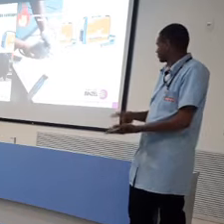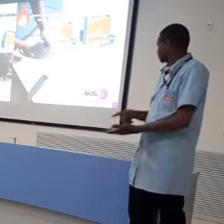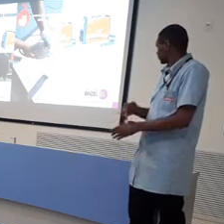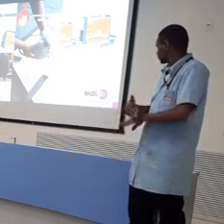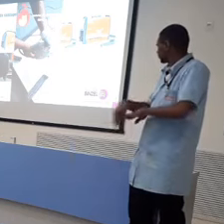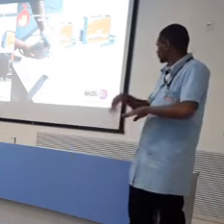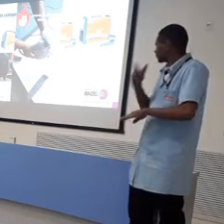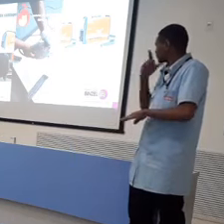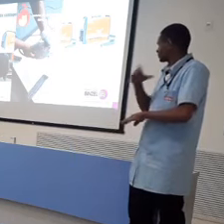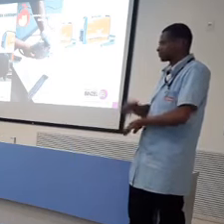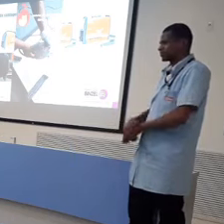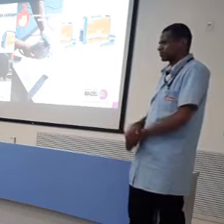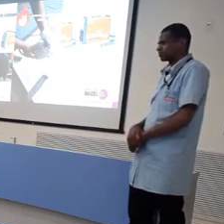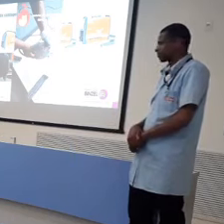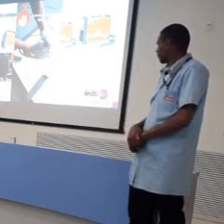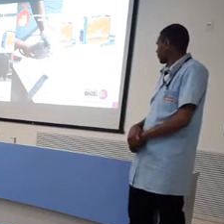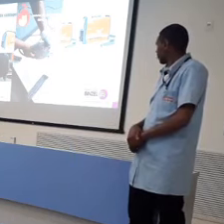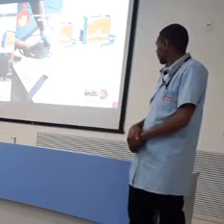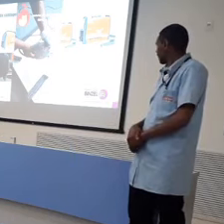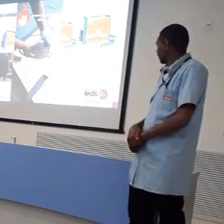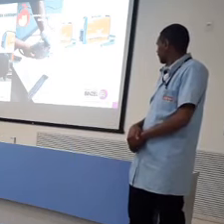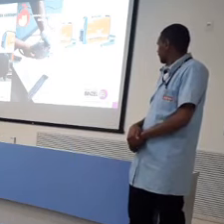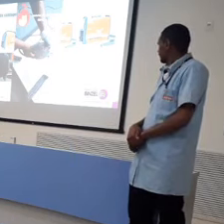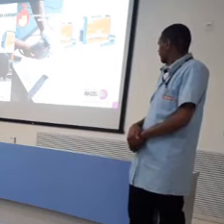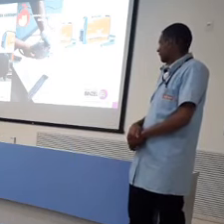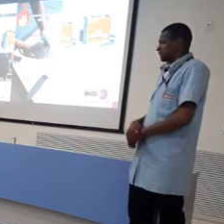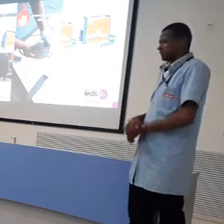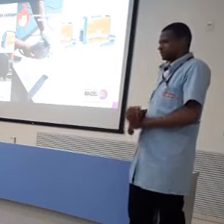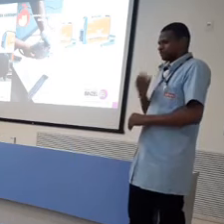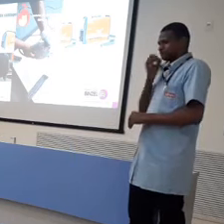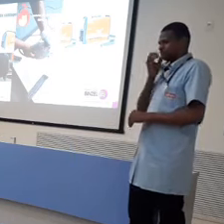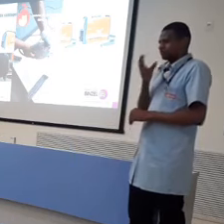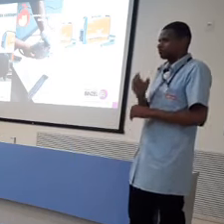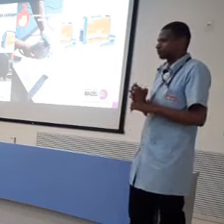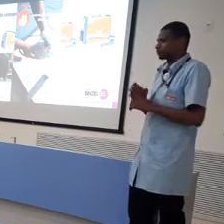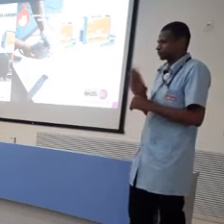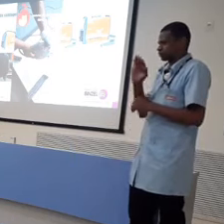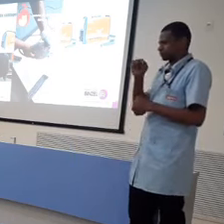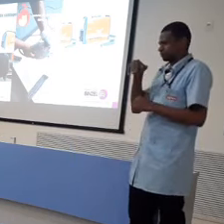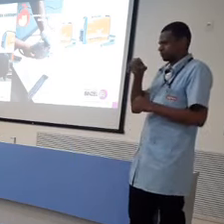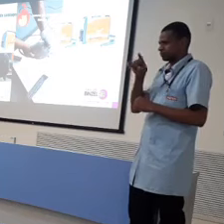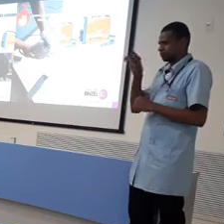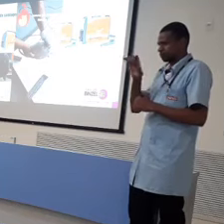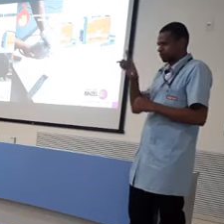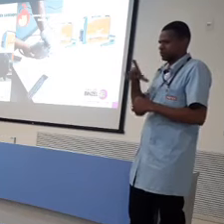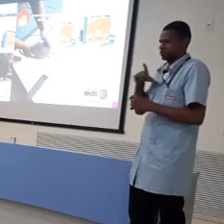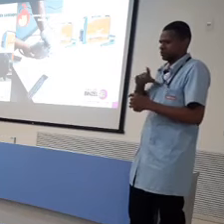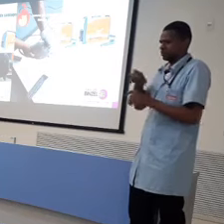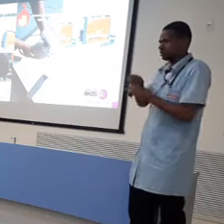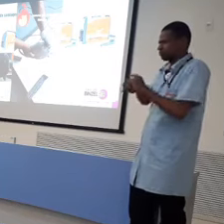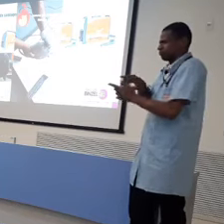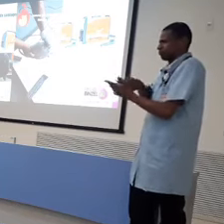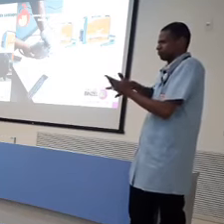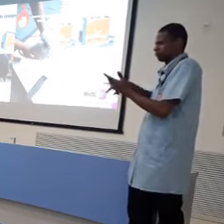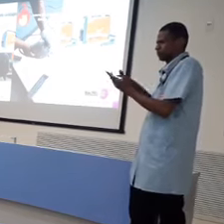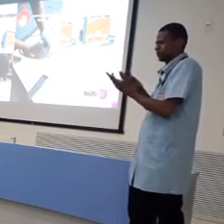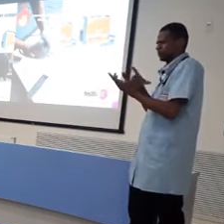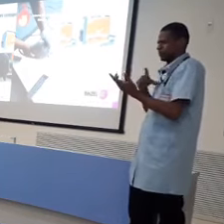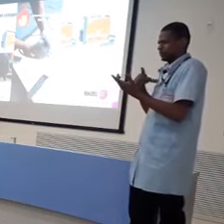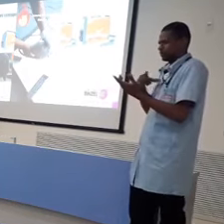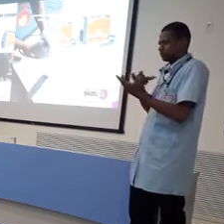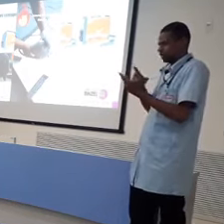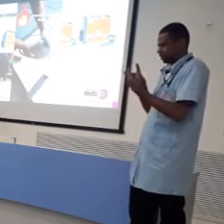Bom, pessoal, outra coisa que a Binzel trabalha bastante também, a linha de acessórios. A gente tem alicate, solda, porta-eletrodos, diversos